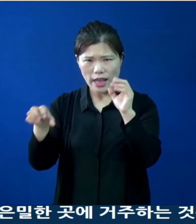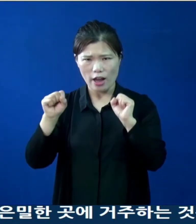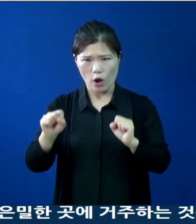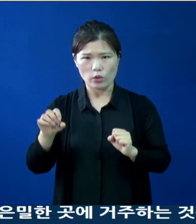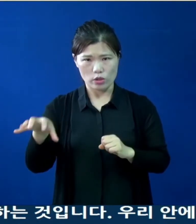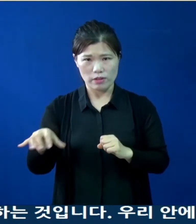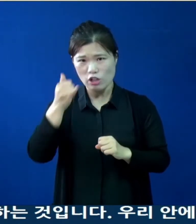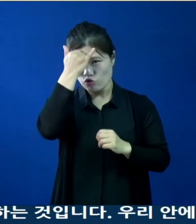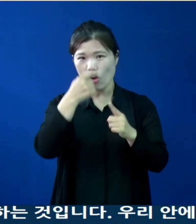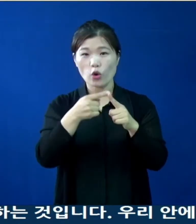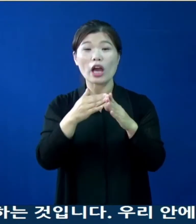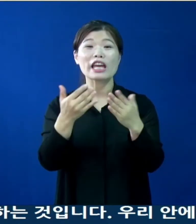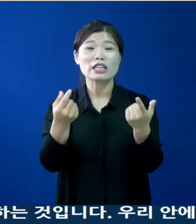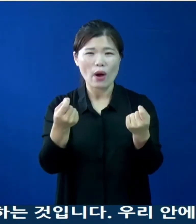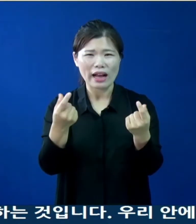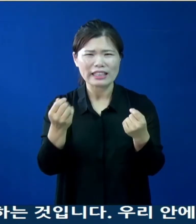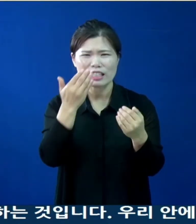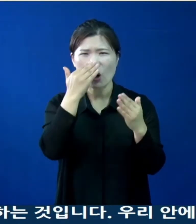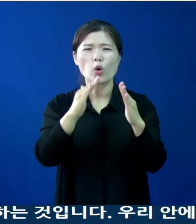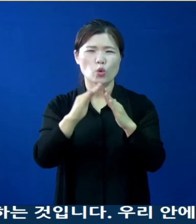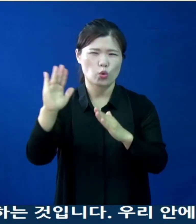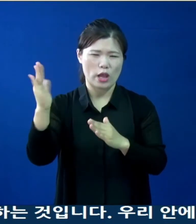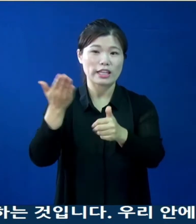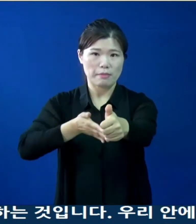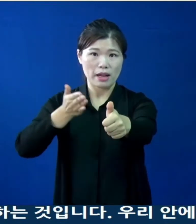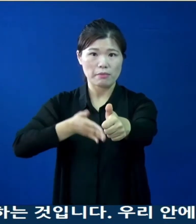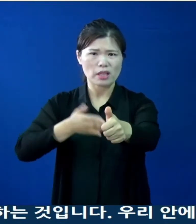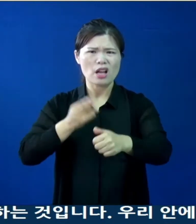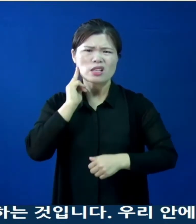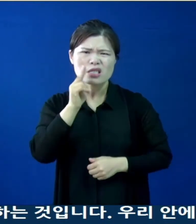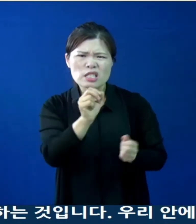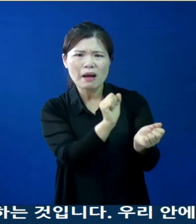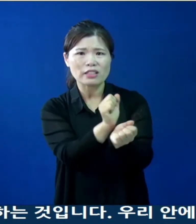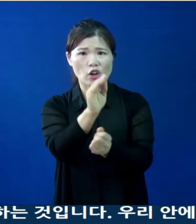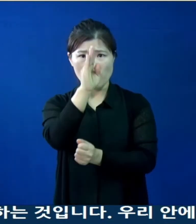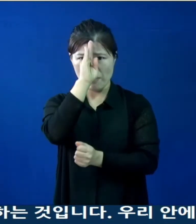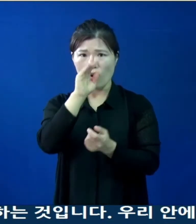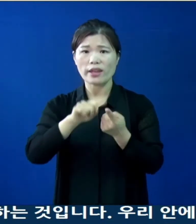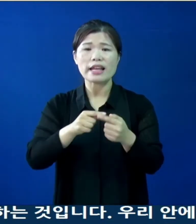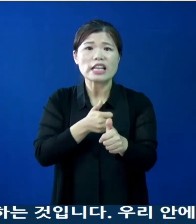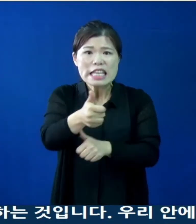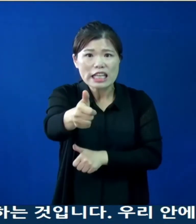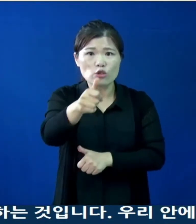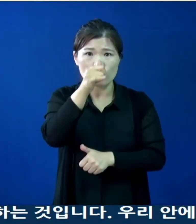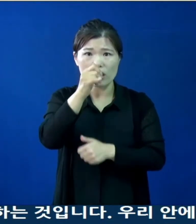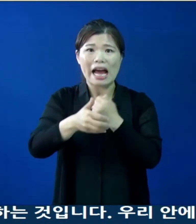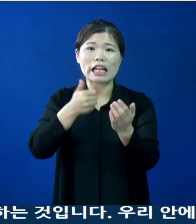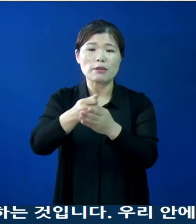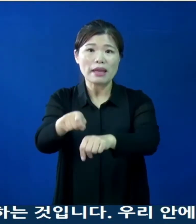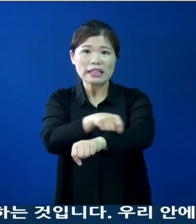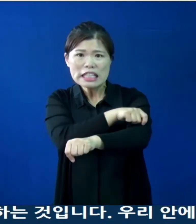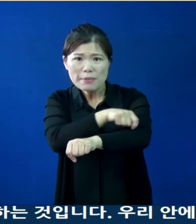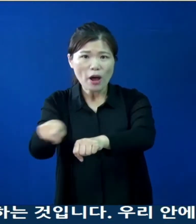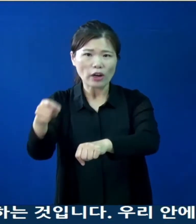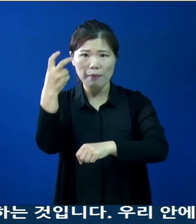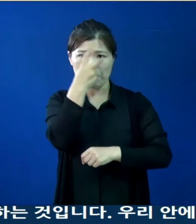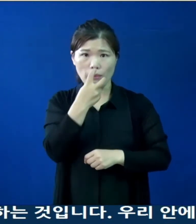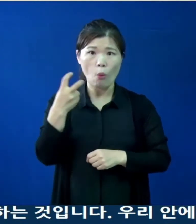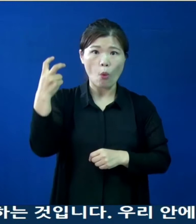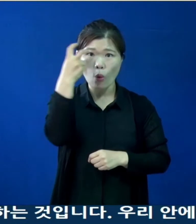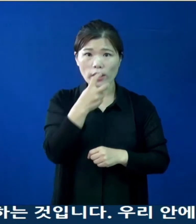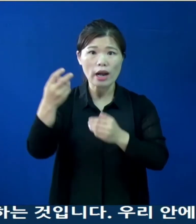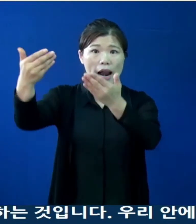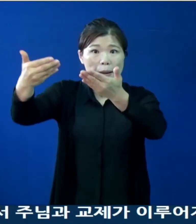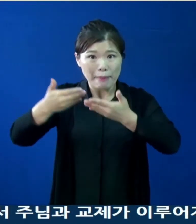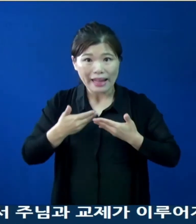되기를 주 안에서 소망합니다. 심한 전염병을 이길 수 있는 하나님의 특별한 보호를